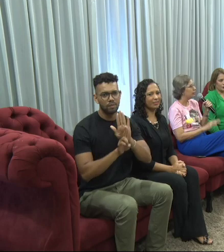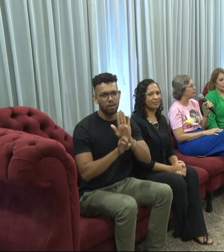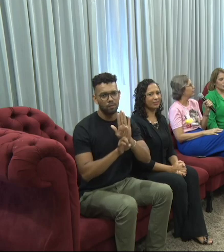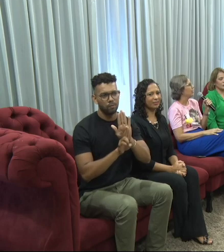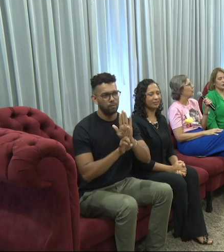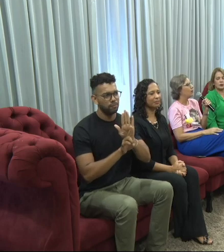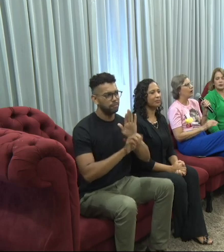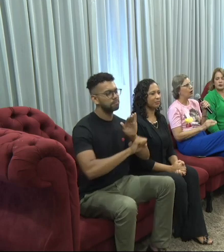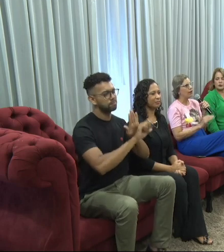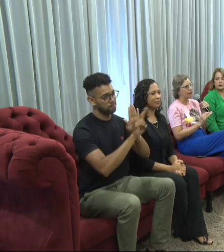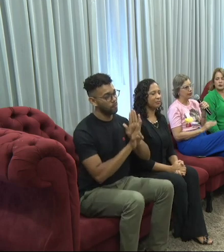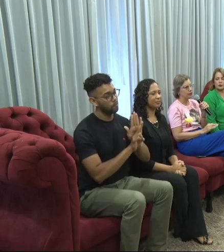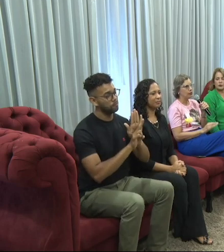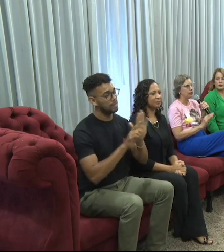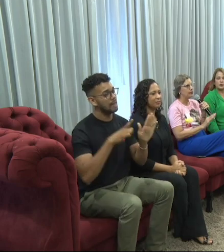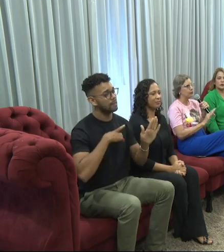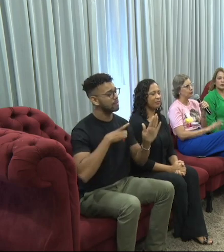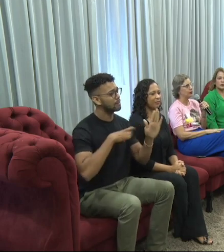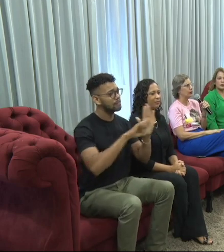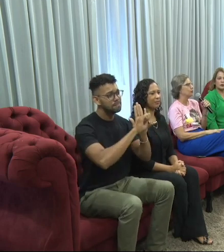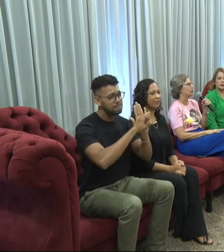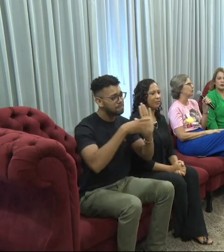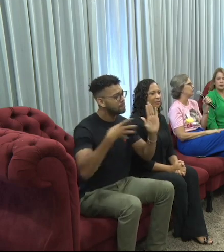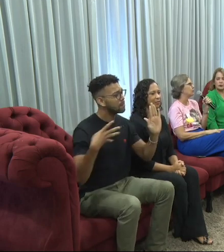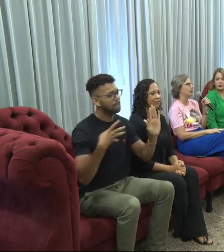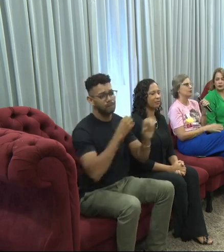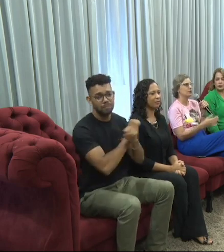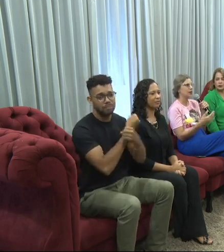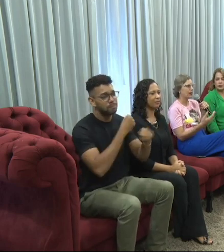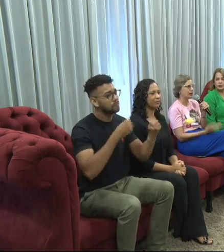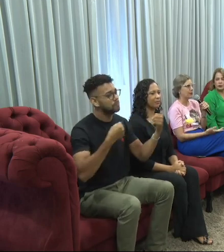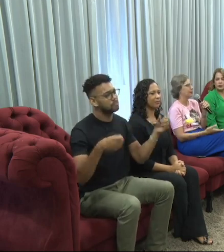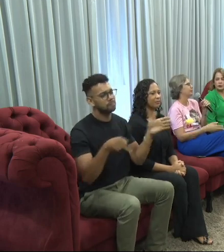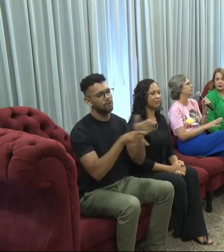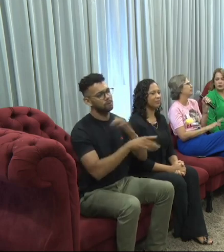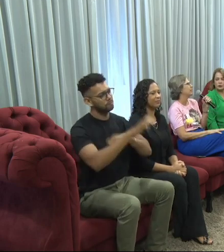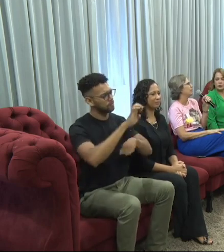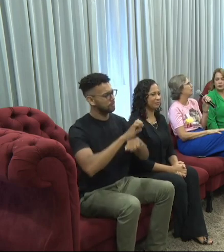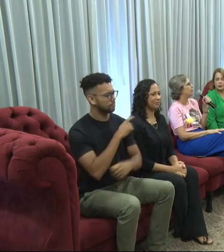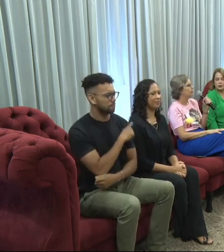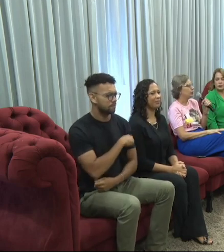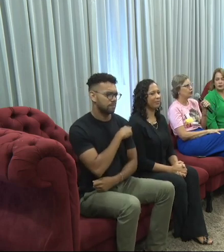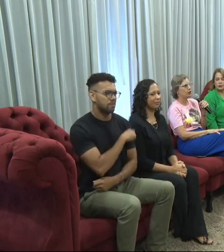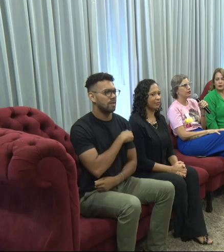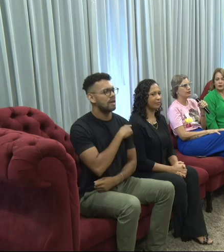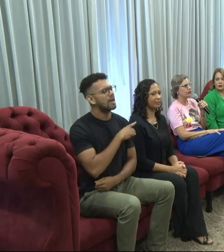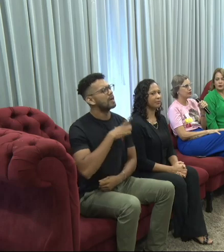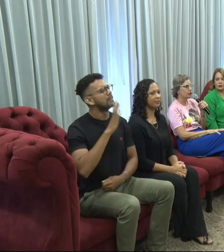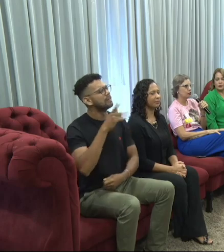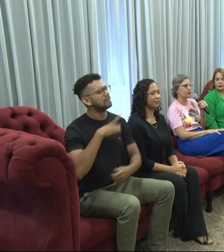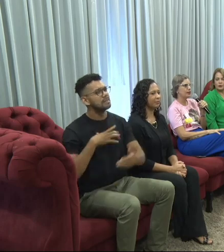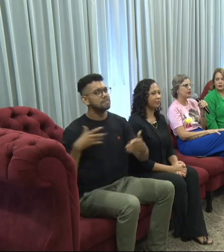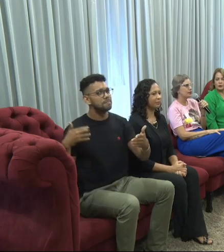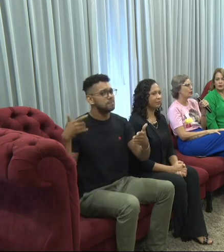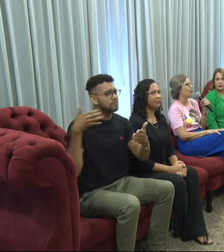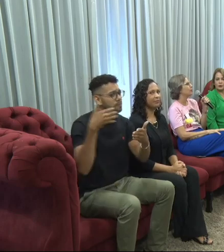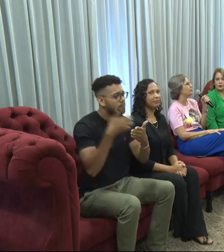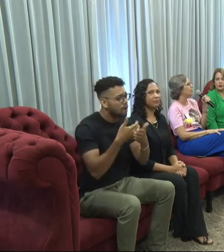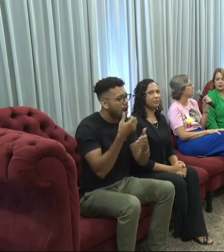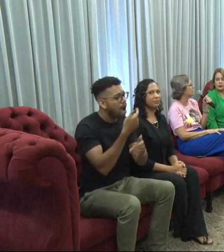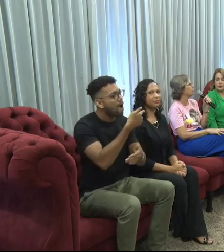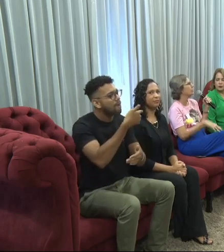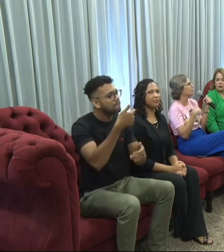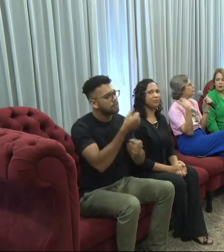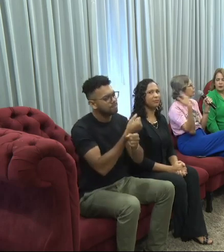do Piauí. O maior evento literocultural do nosso estado, Salipe. É verdade. 22 anos, 22